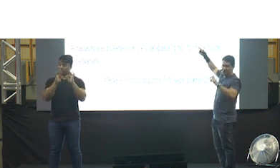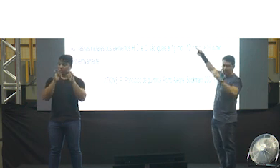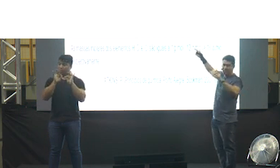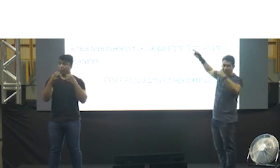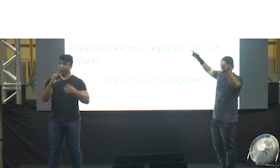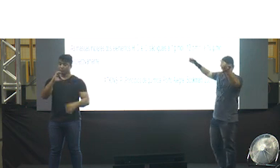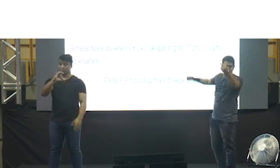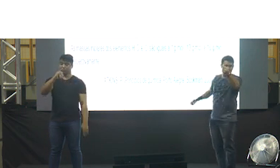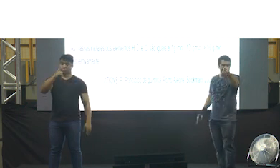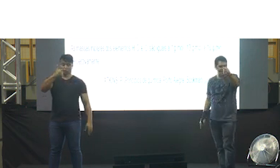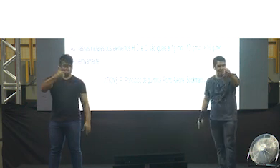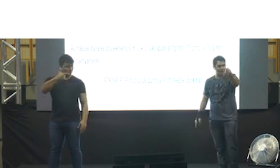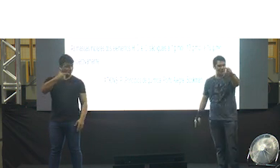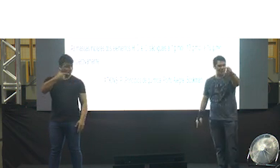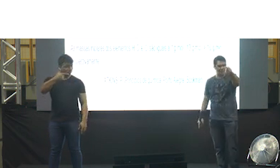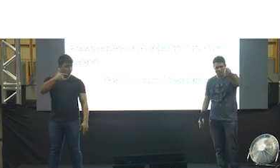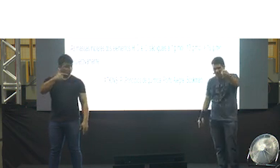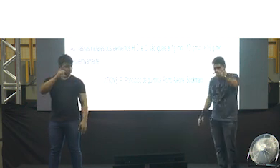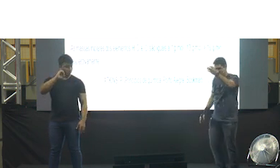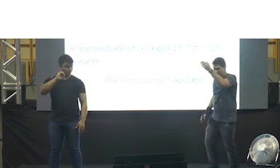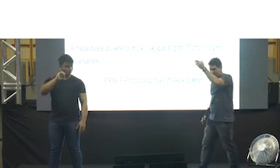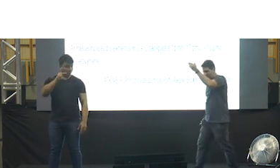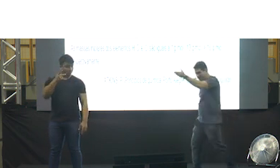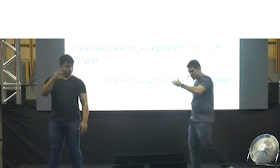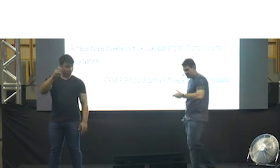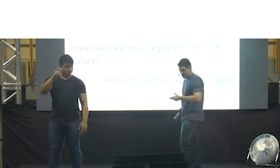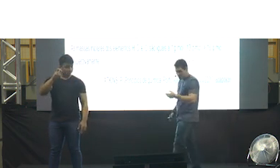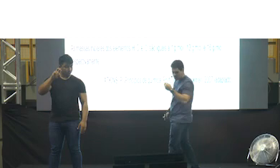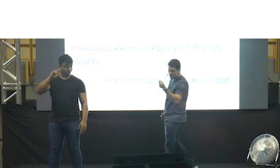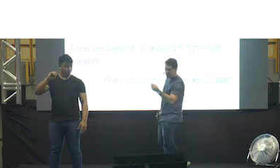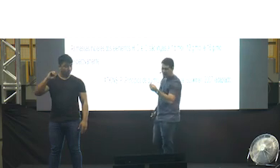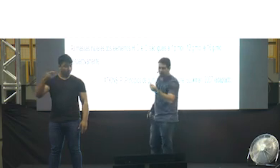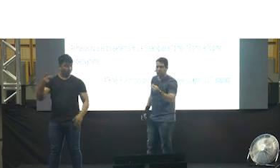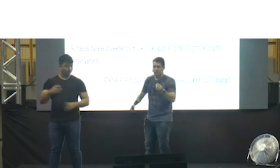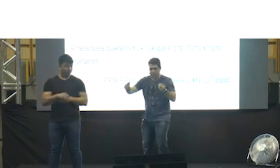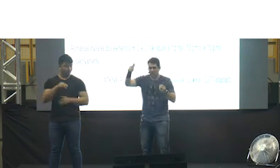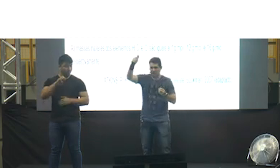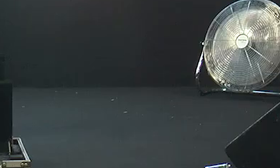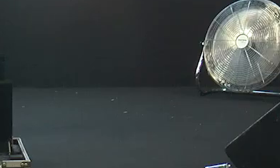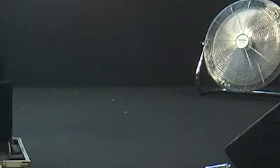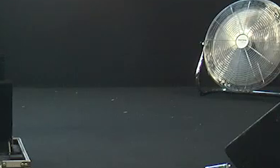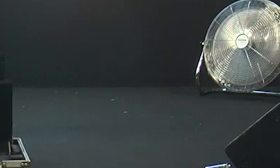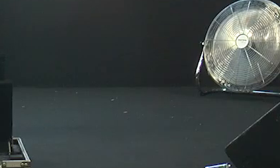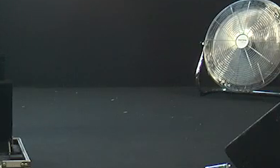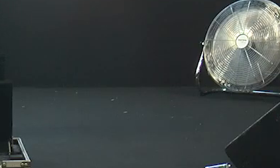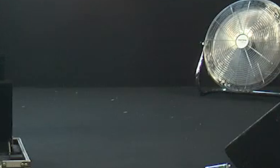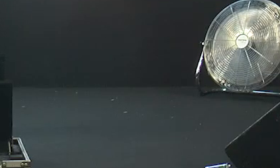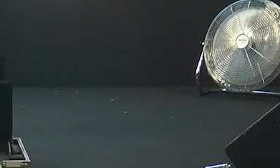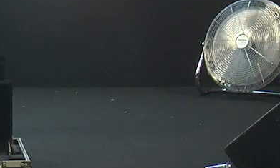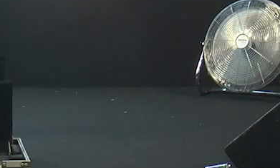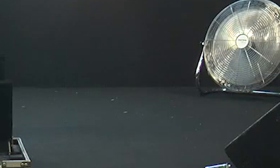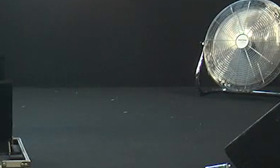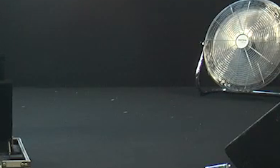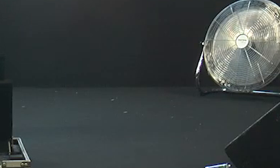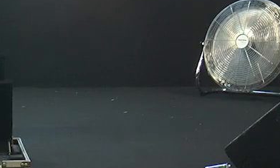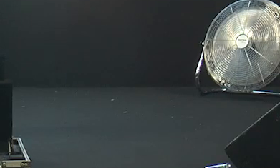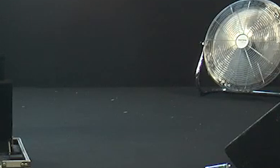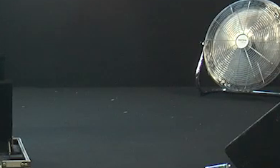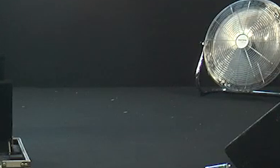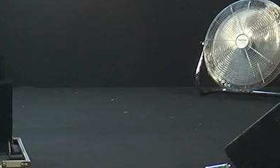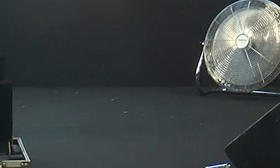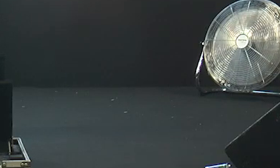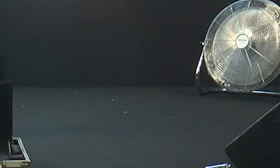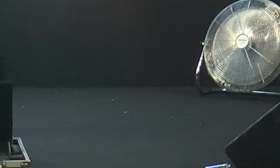C2H5OH. Vai ter que calcular a massa molar dele. Metano, CH4. Vai ter que calcular a massa.